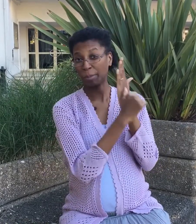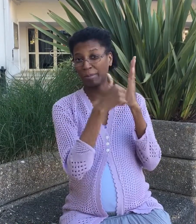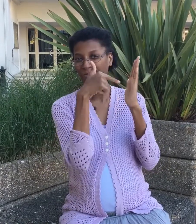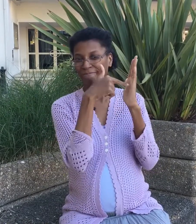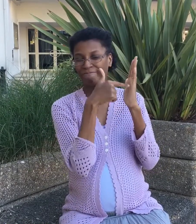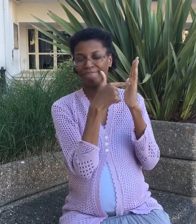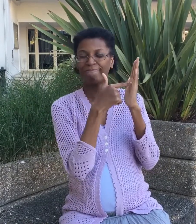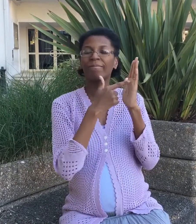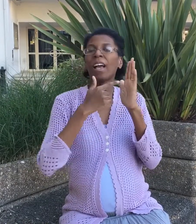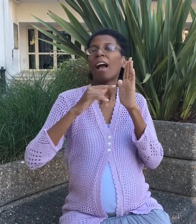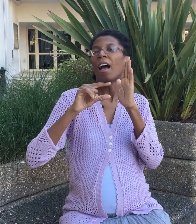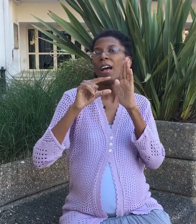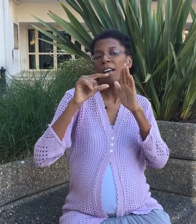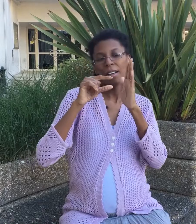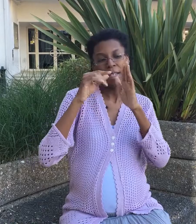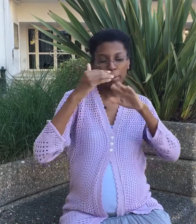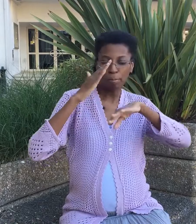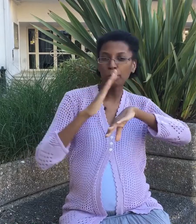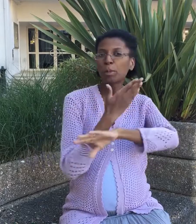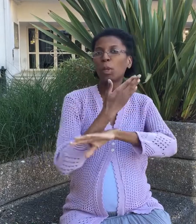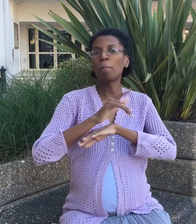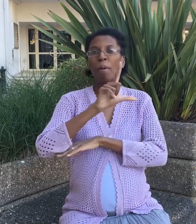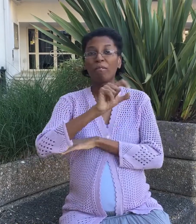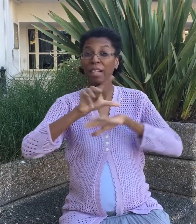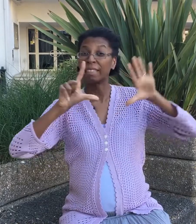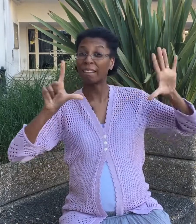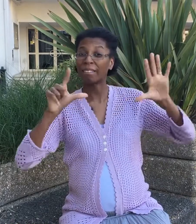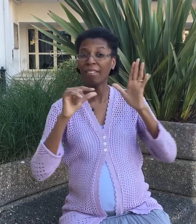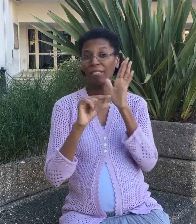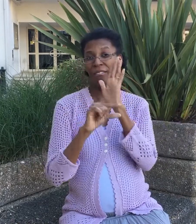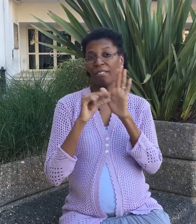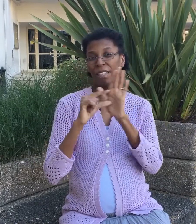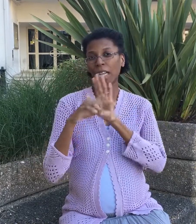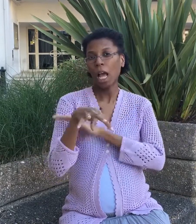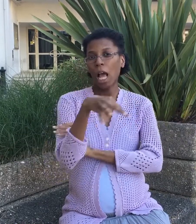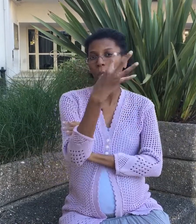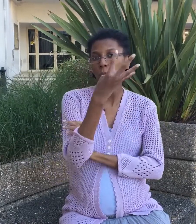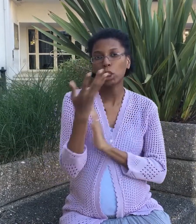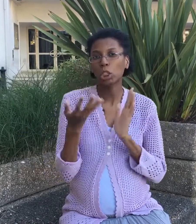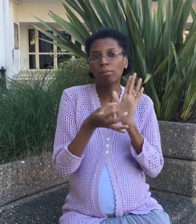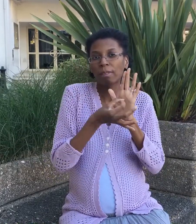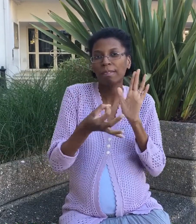La Bible nous dit, au psaume 27, verset 14,